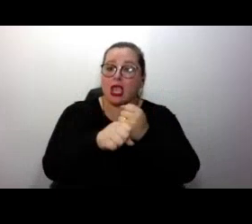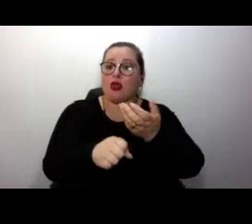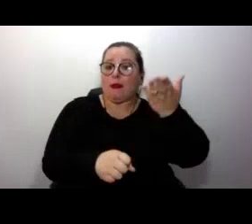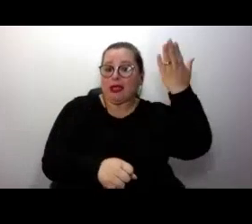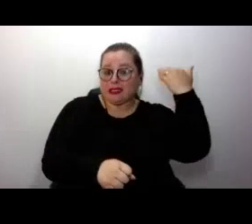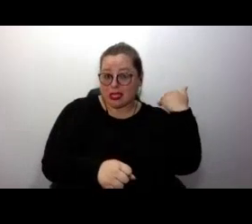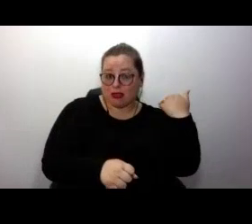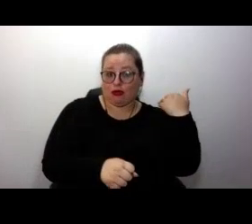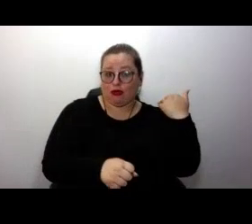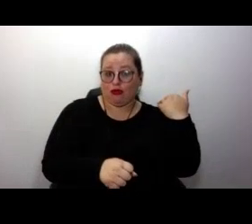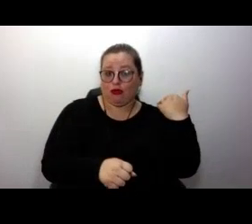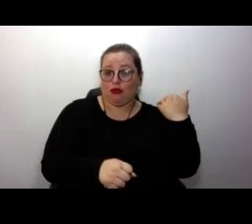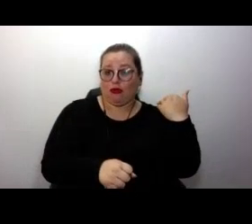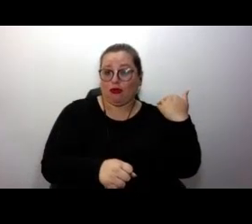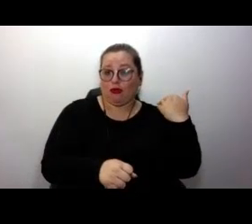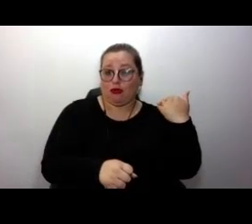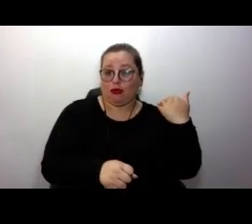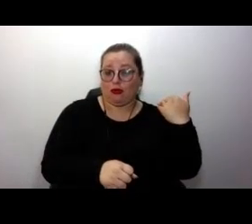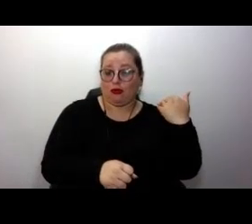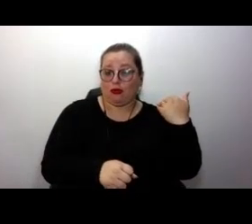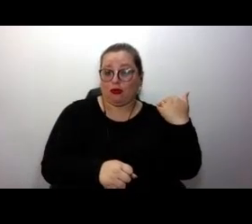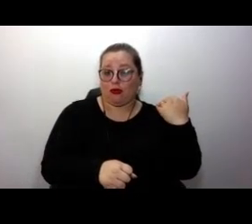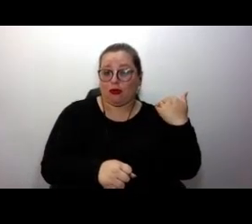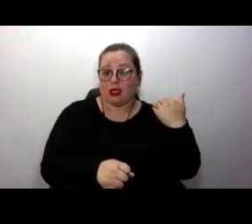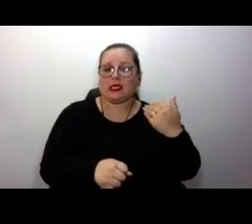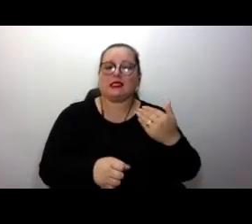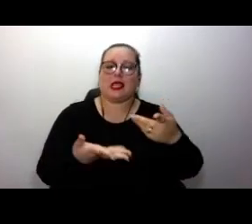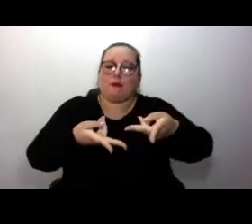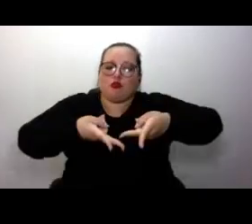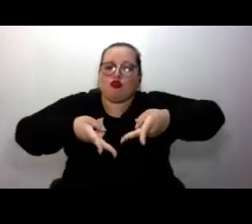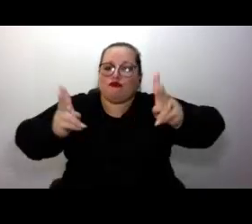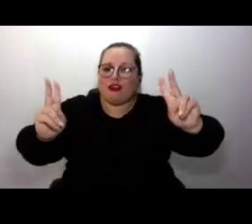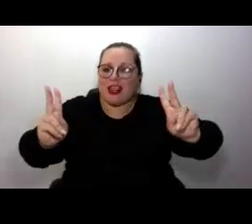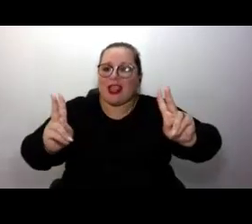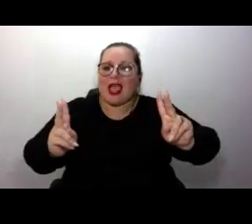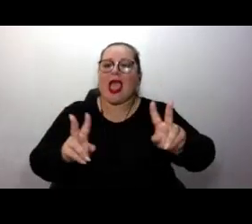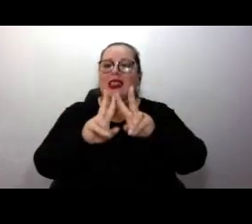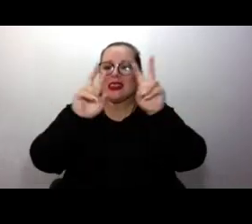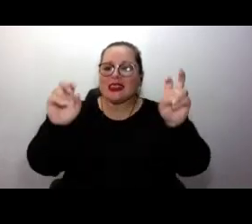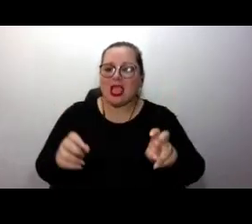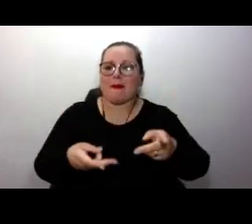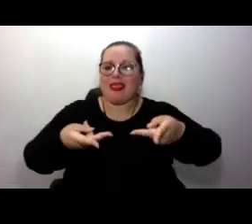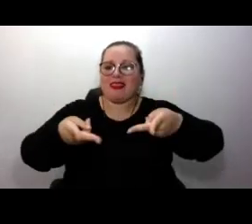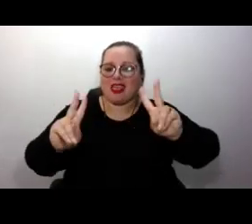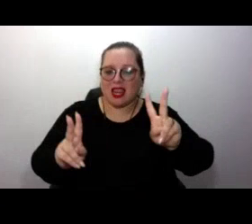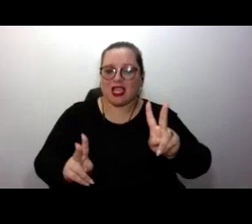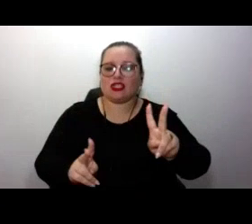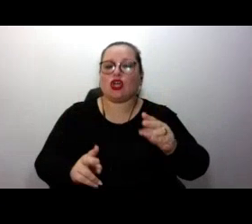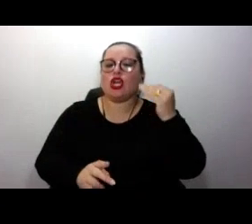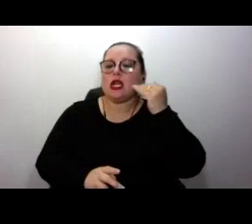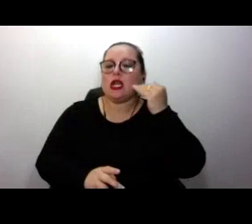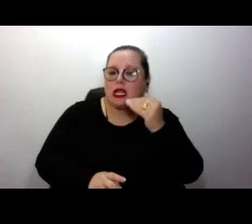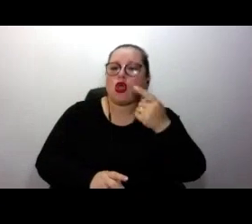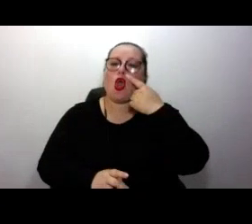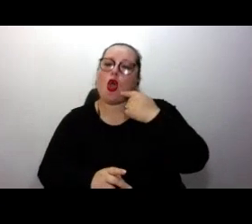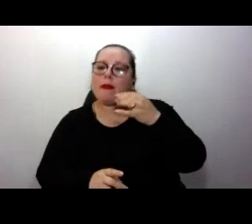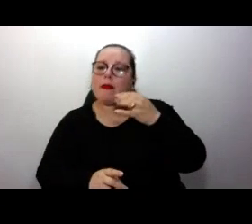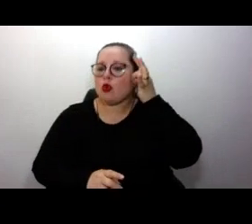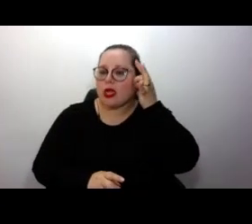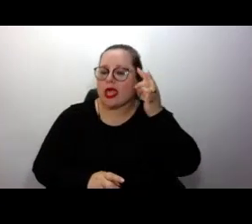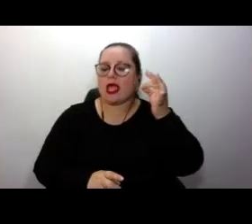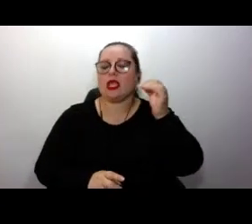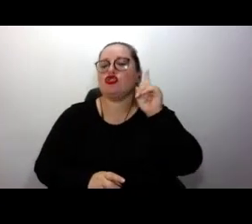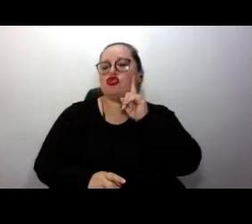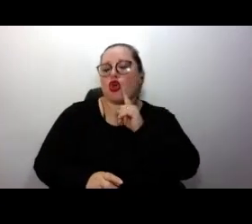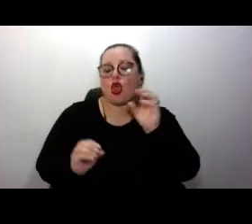proclama o se promulga, se publica, ¿no es cierto?, la Proclamación de los Derechos de Niñas y Niños Sordos o de la Infancia